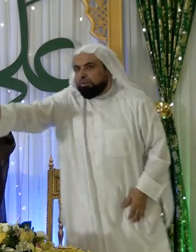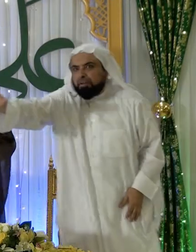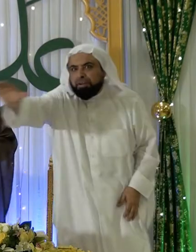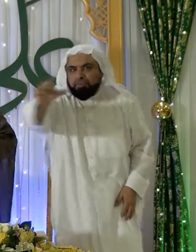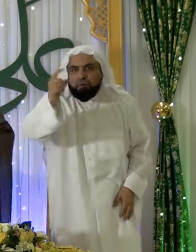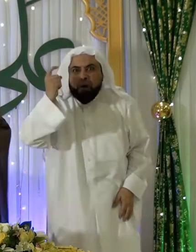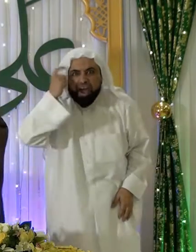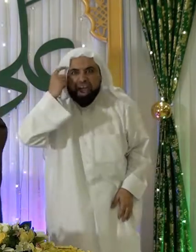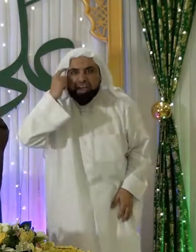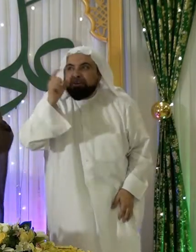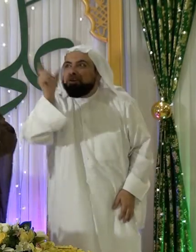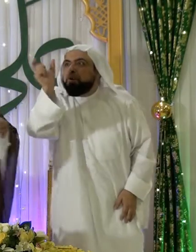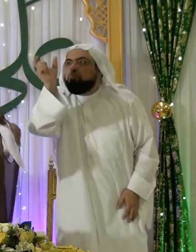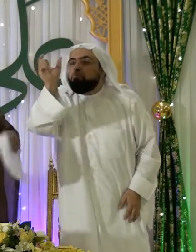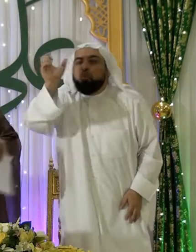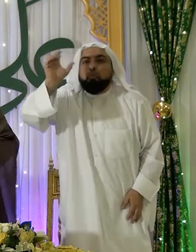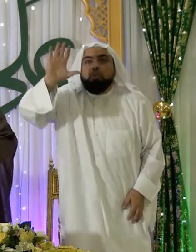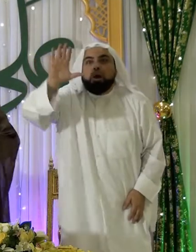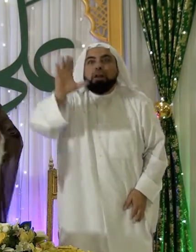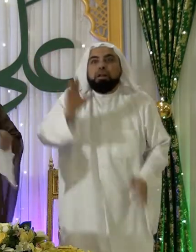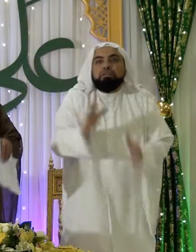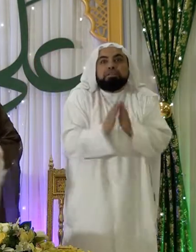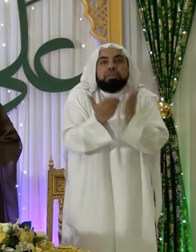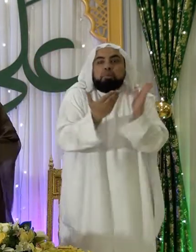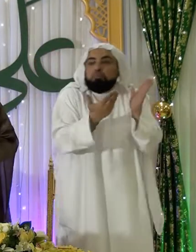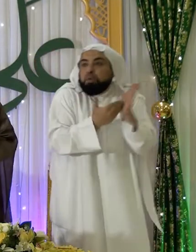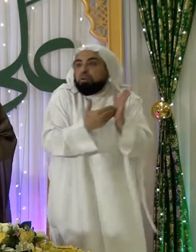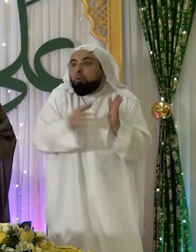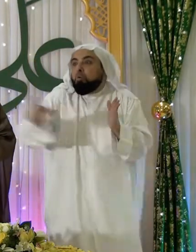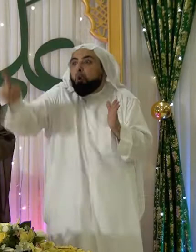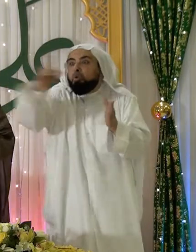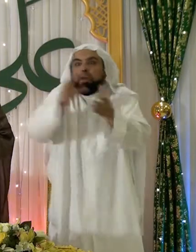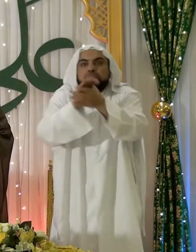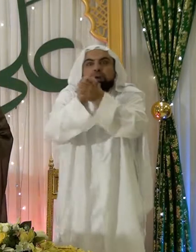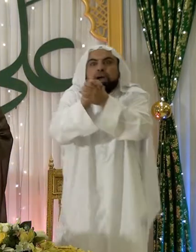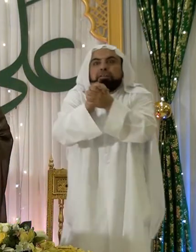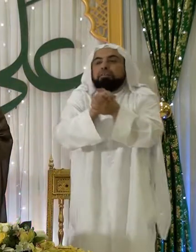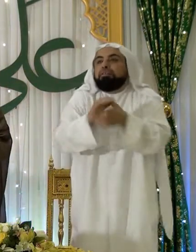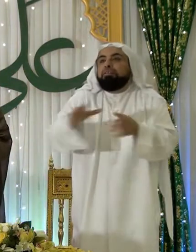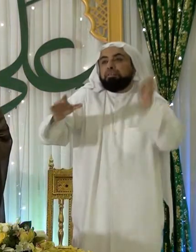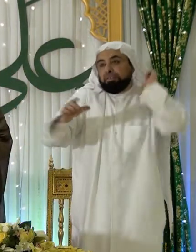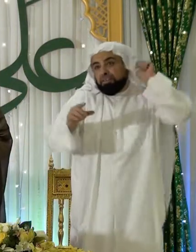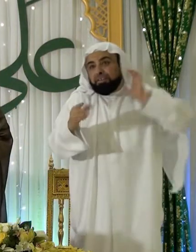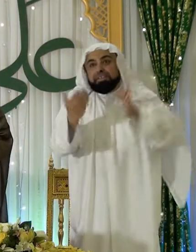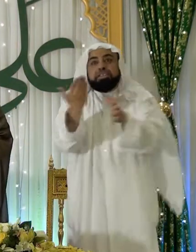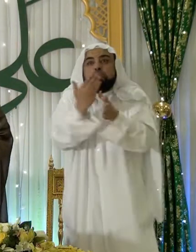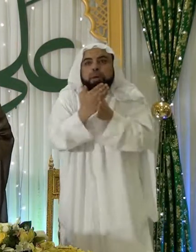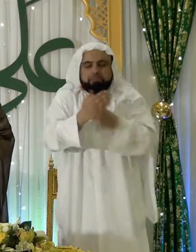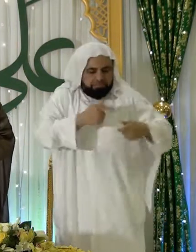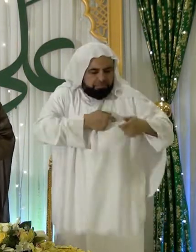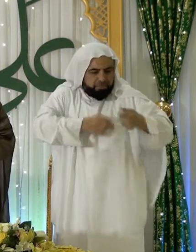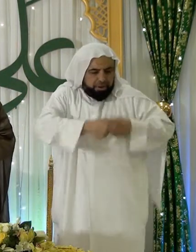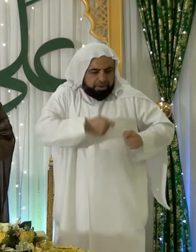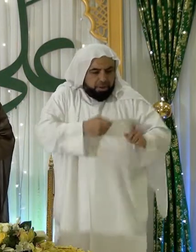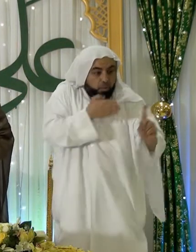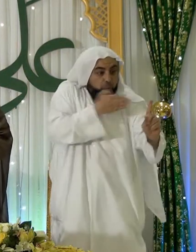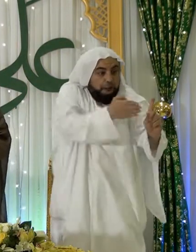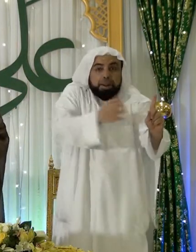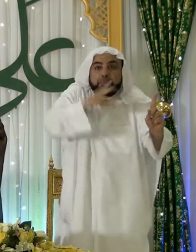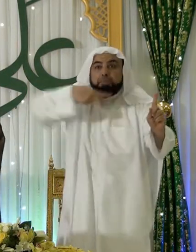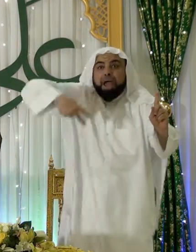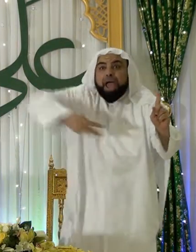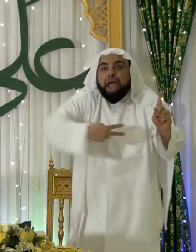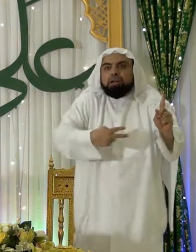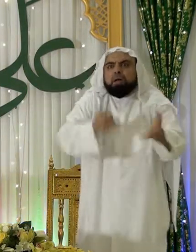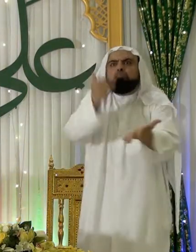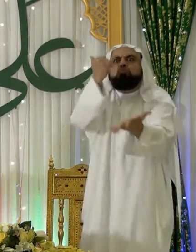رسول الله أولى بنا من أنفسنا جميعا. وتلك الولاية التي